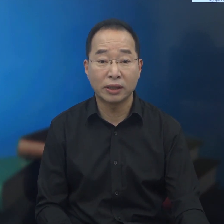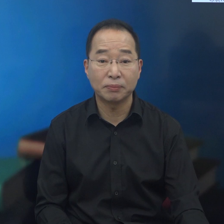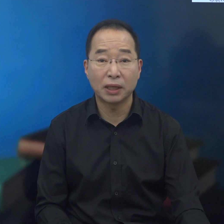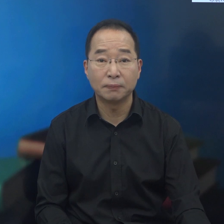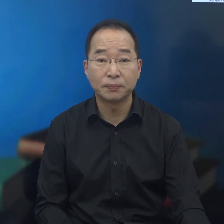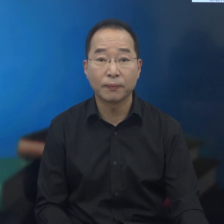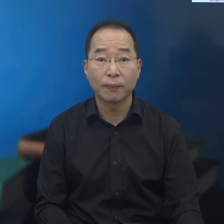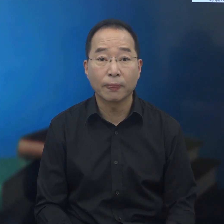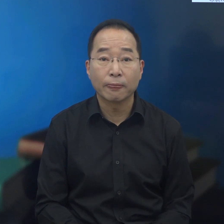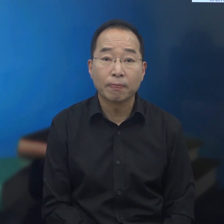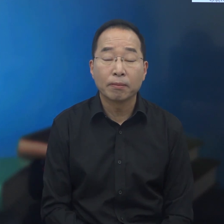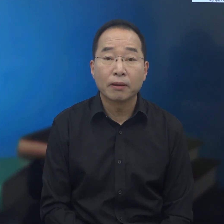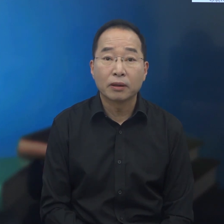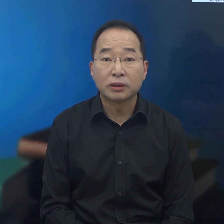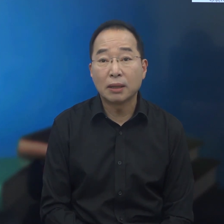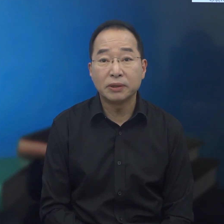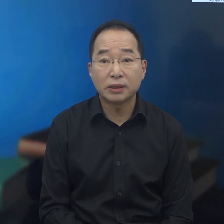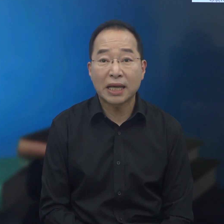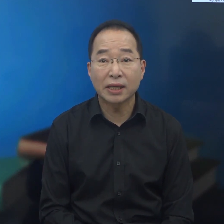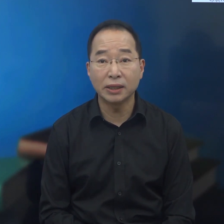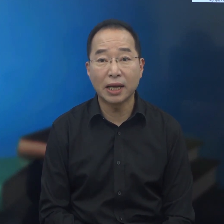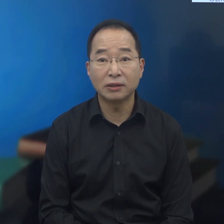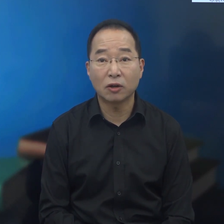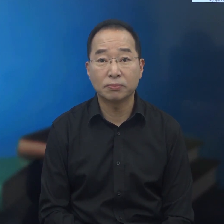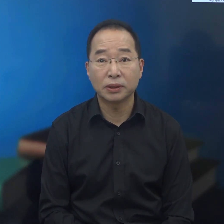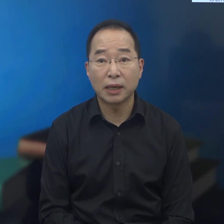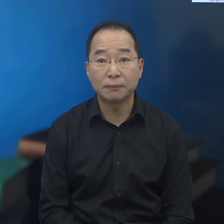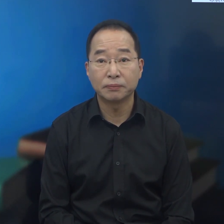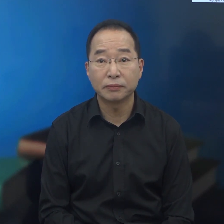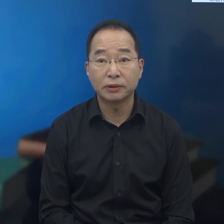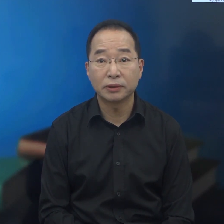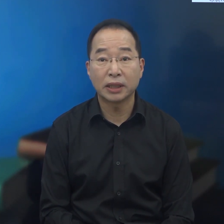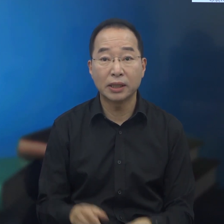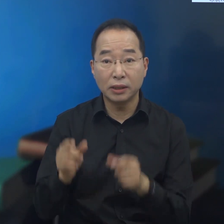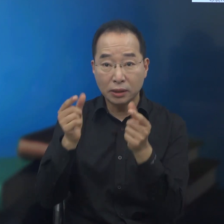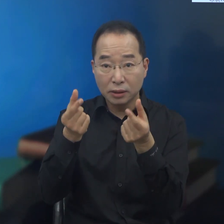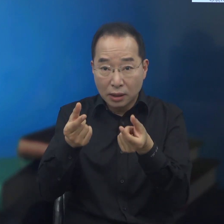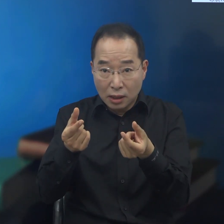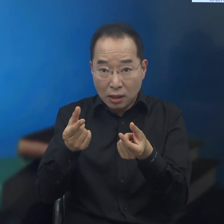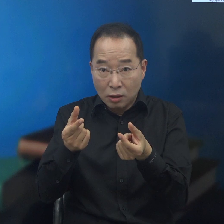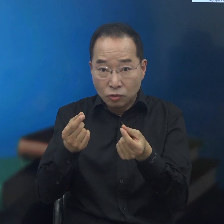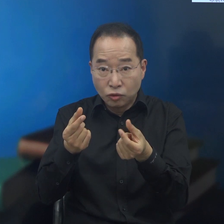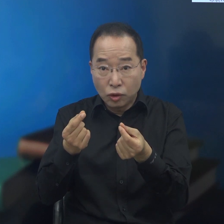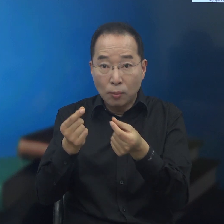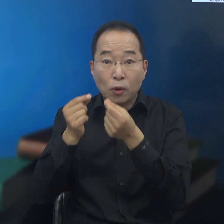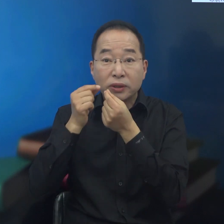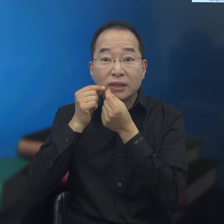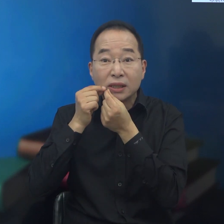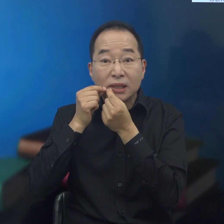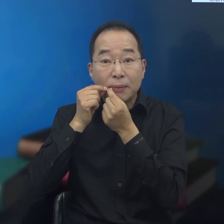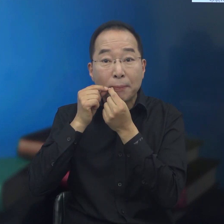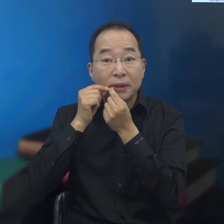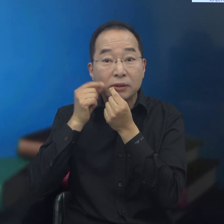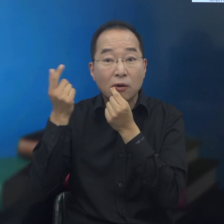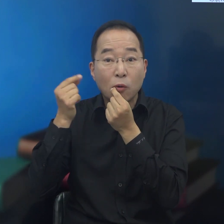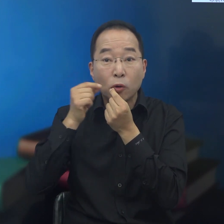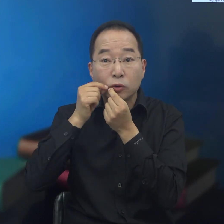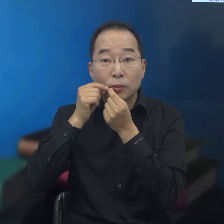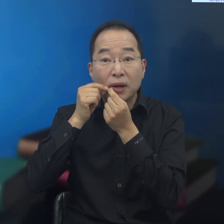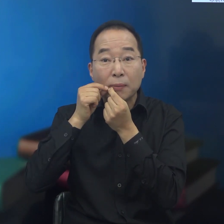됩니다. 그 다음에 이제 사기라는 단어입니다. 사기는 두 손을 모은 상태에서 입 앞에서 오른손만